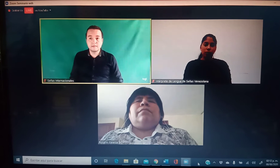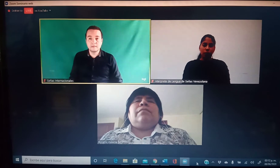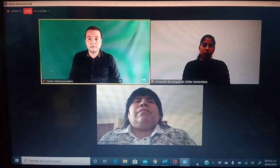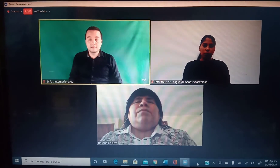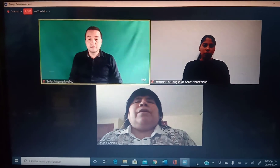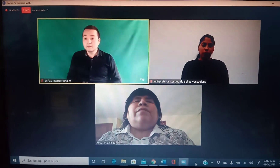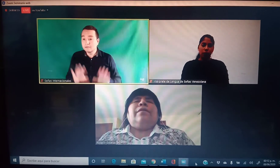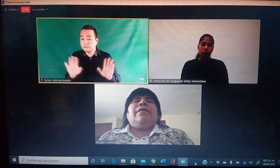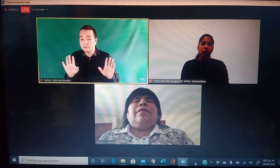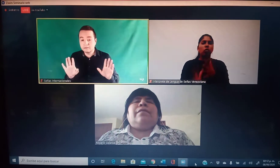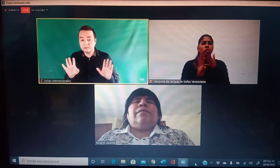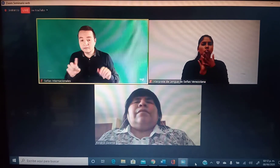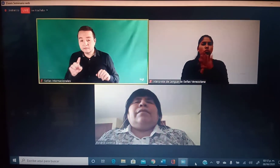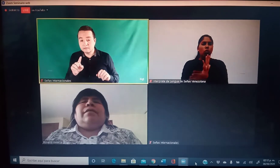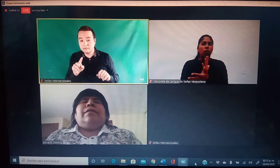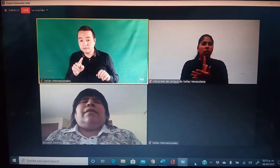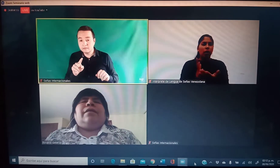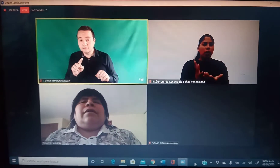Bueno,